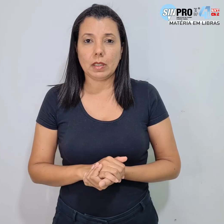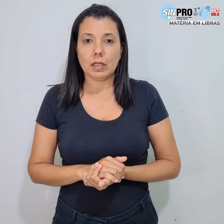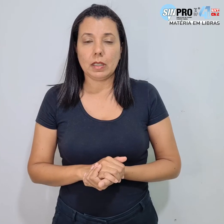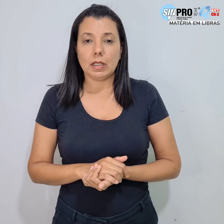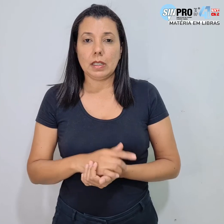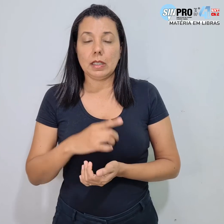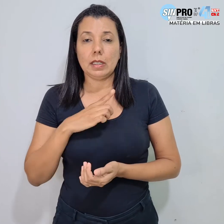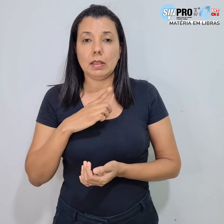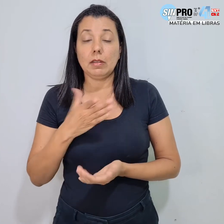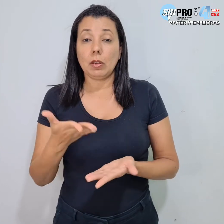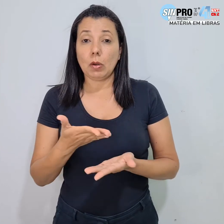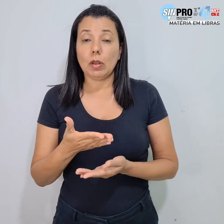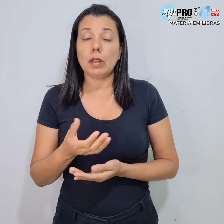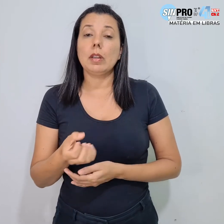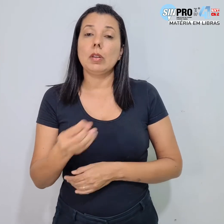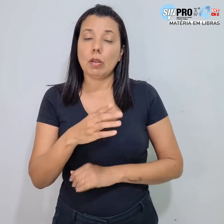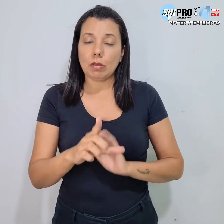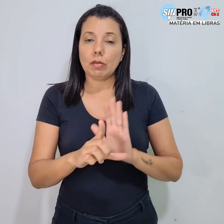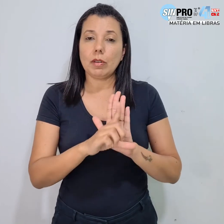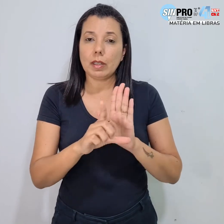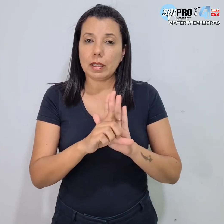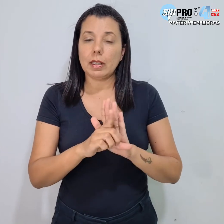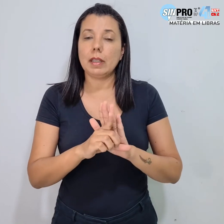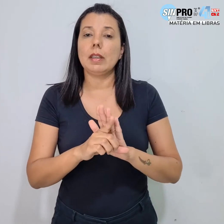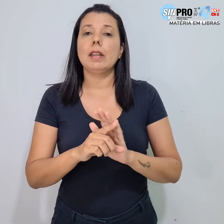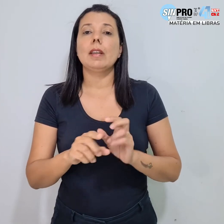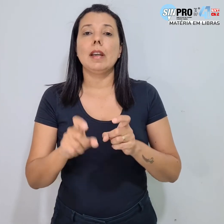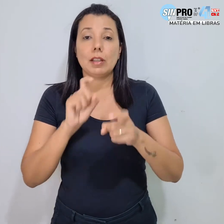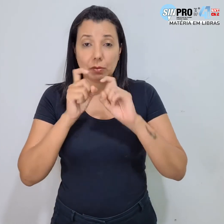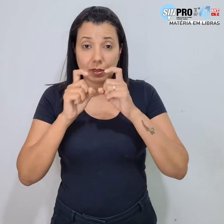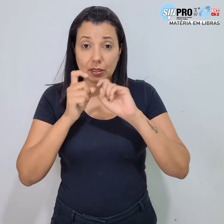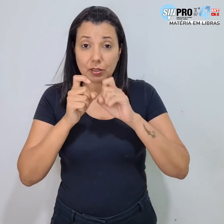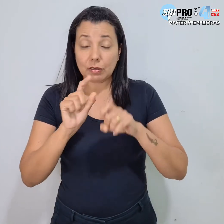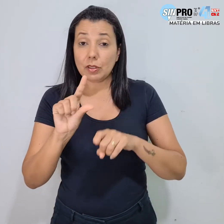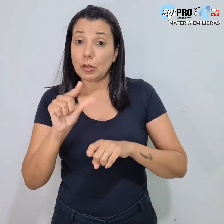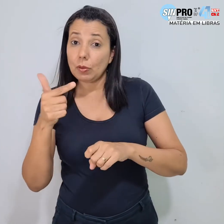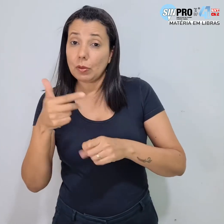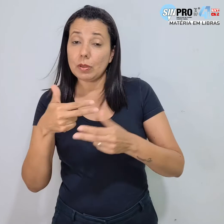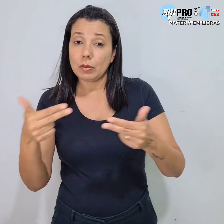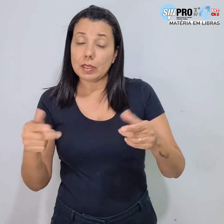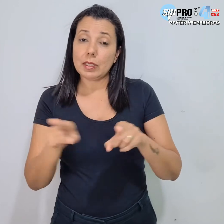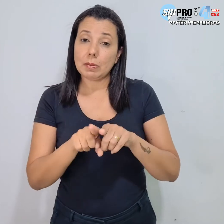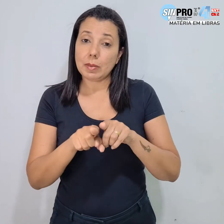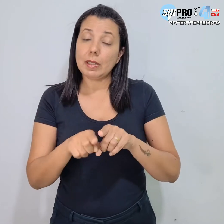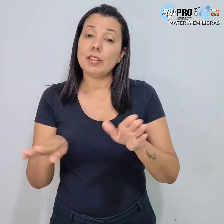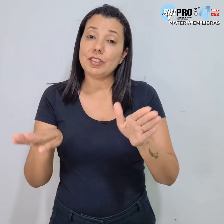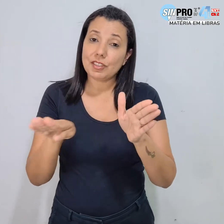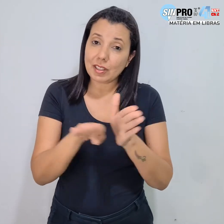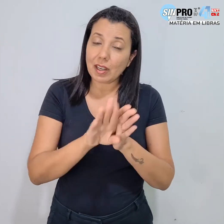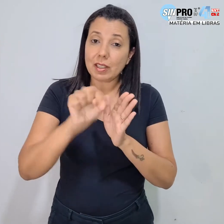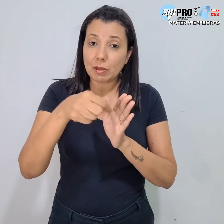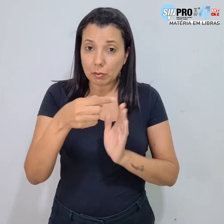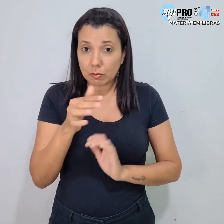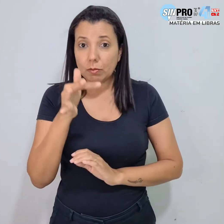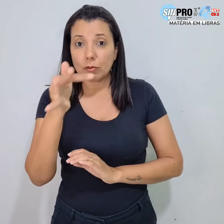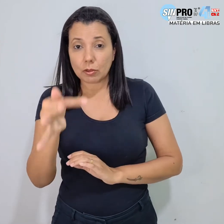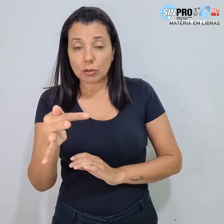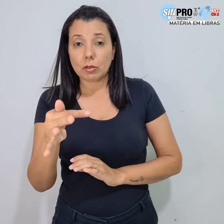constitui o norte da reforma administrativa e de outras que estão por vir e